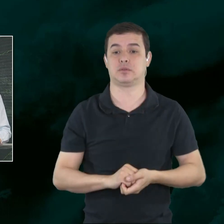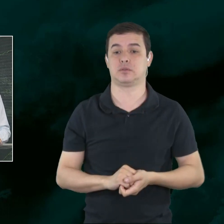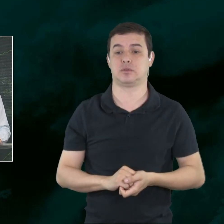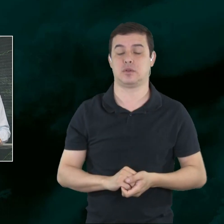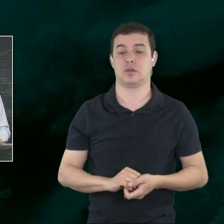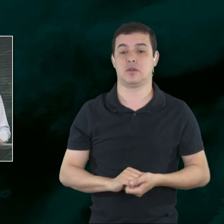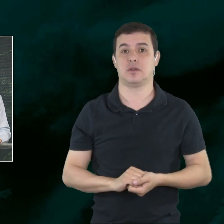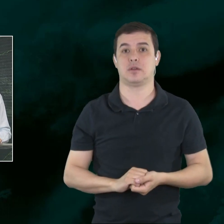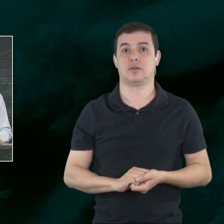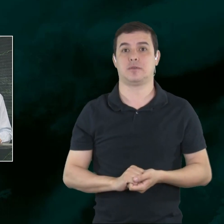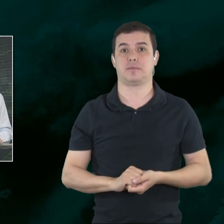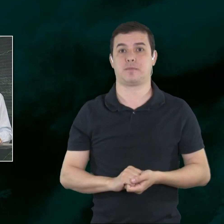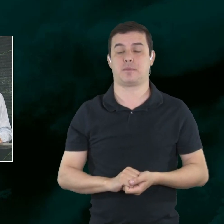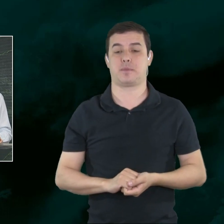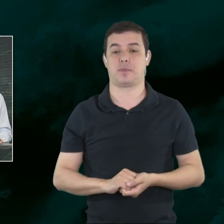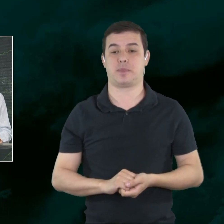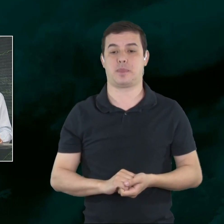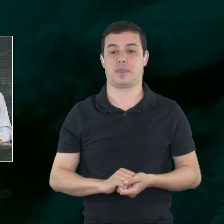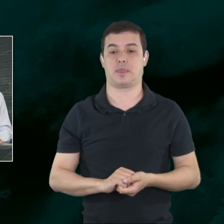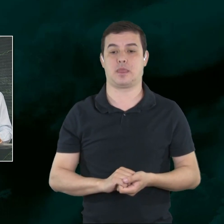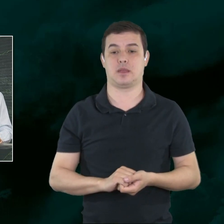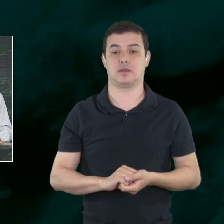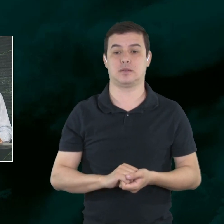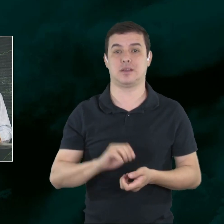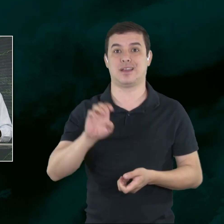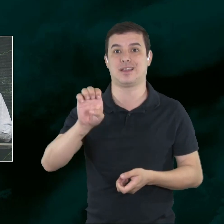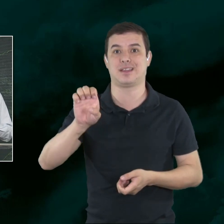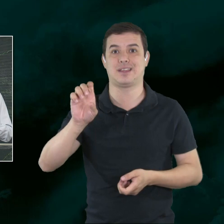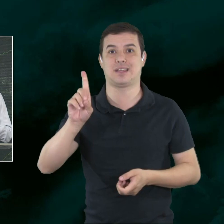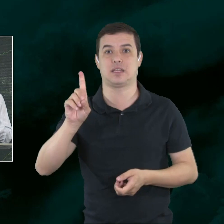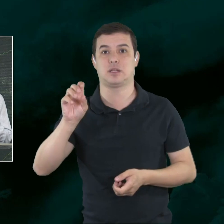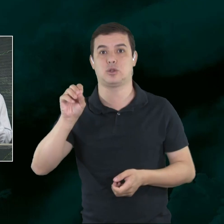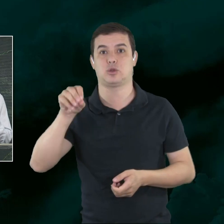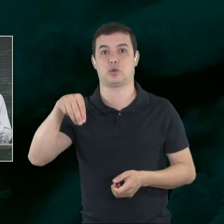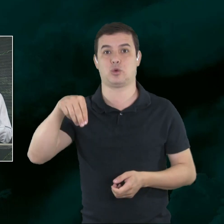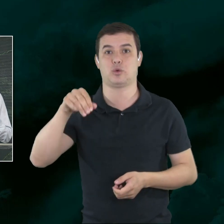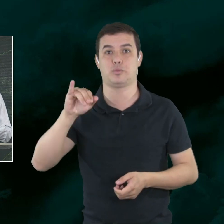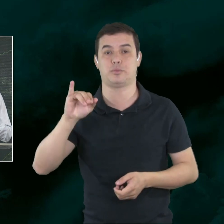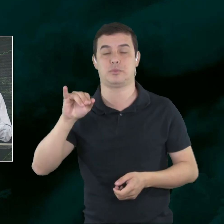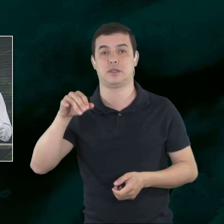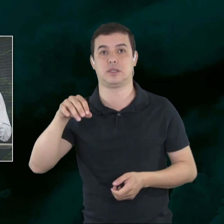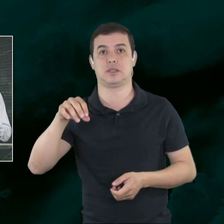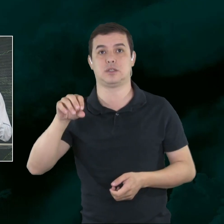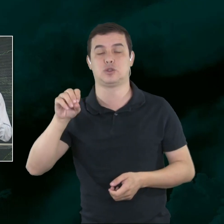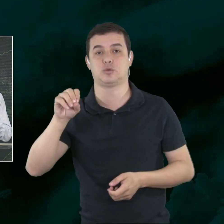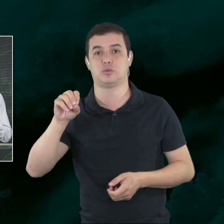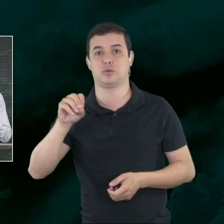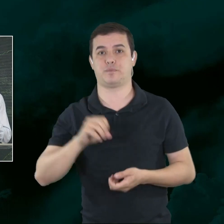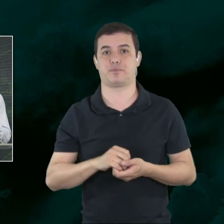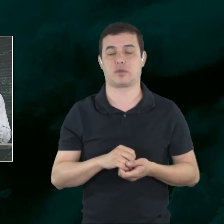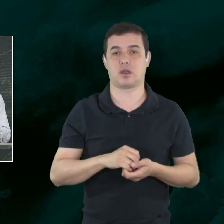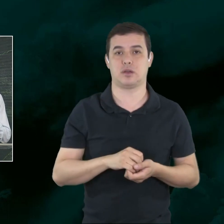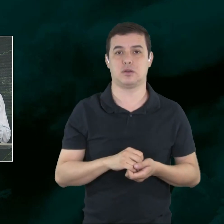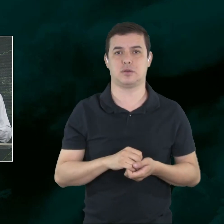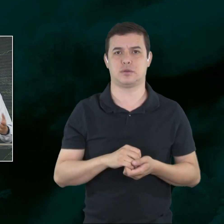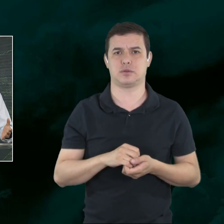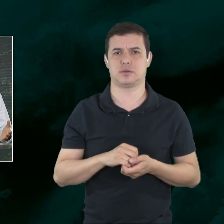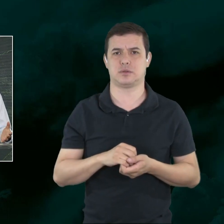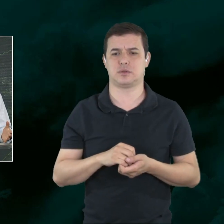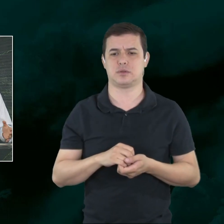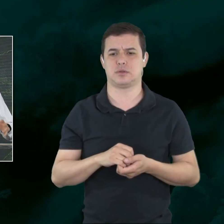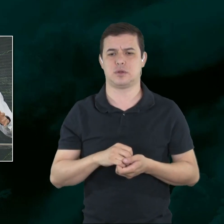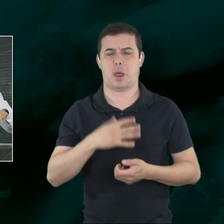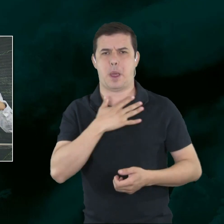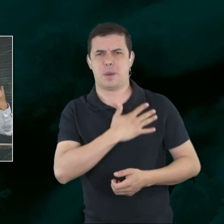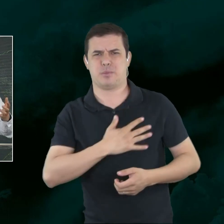hedonismo humano. Hedonismo humano é o quê? O prazer e o sentimento pessoal